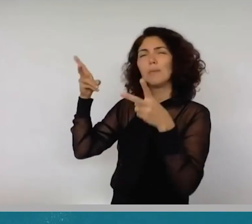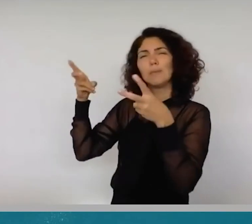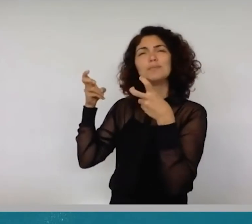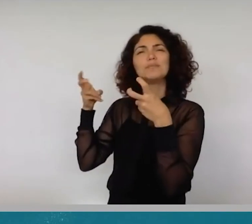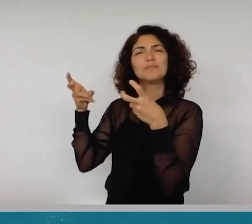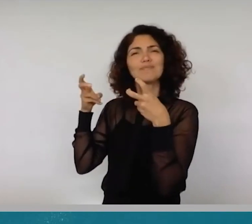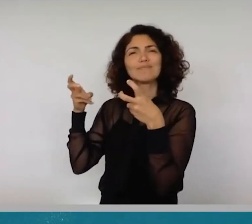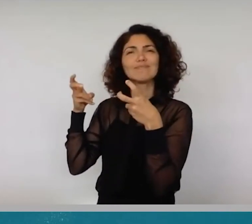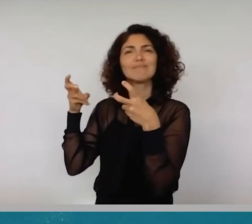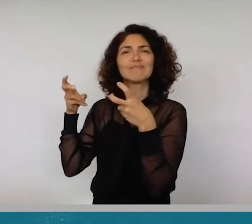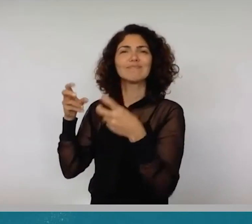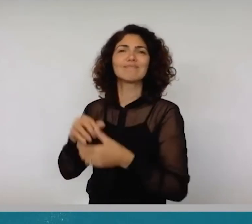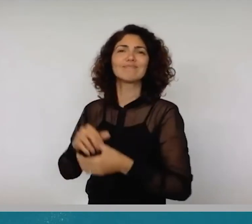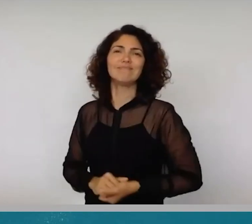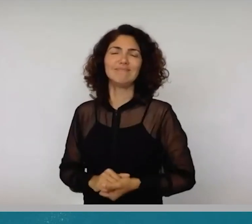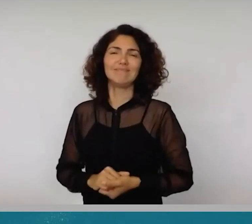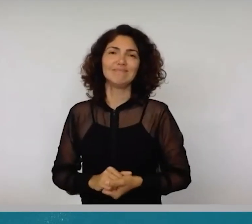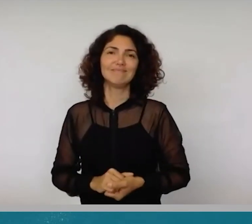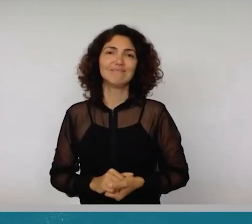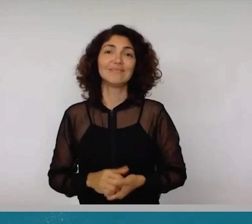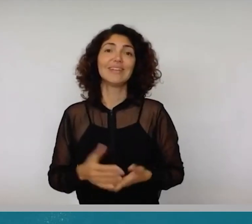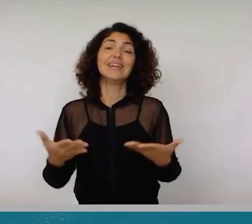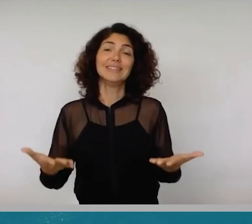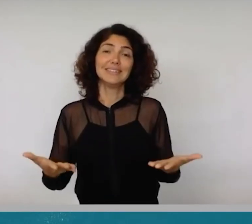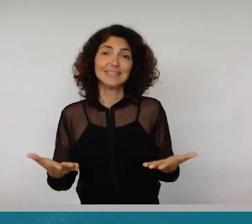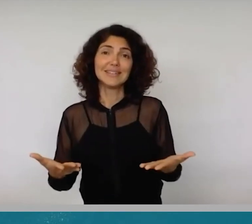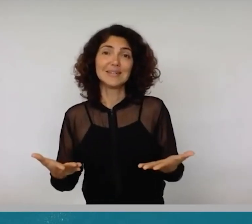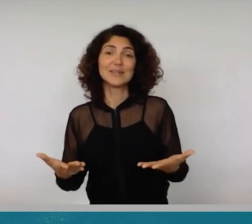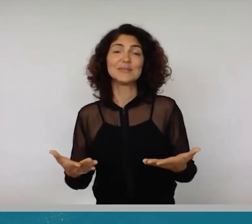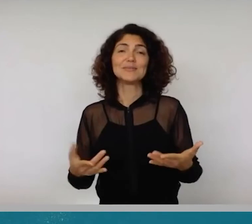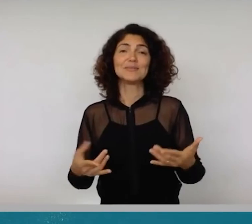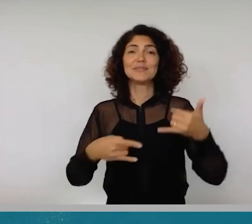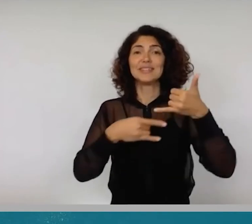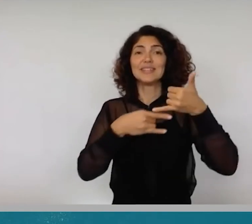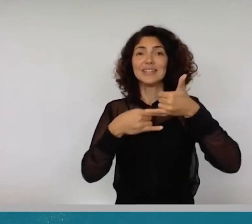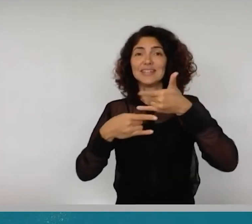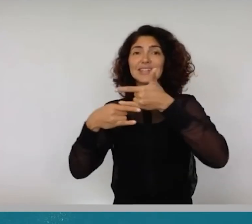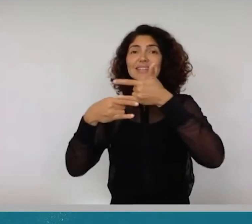Na minha live, acho que também li, não me lembro se eu li, né,